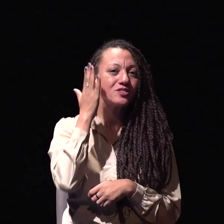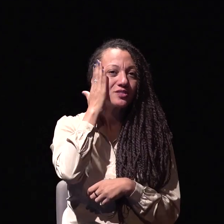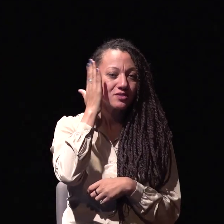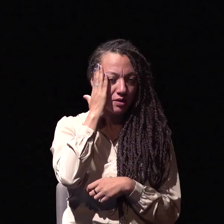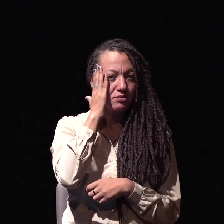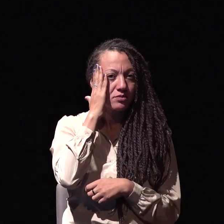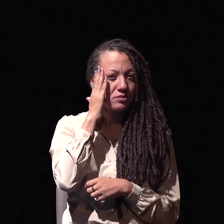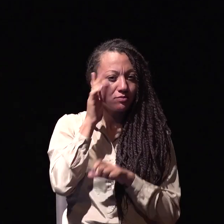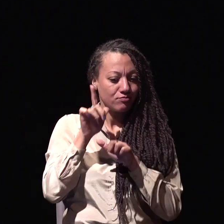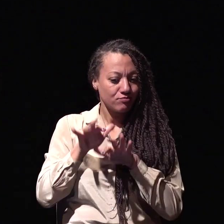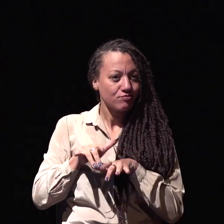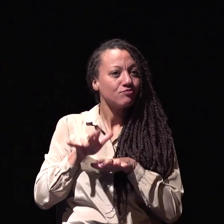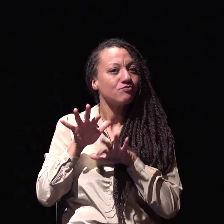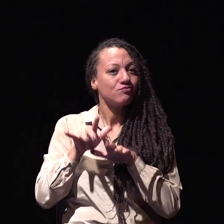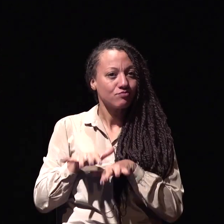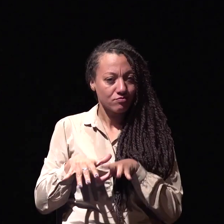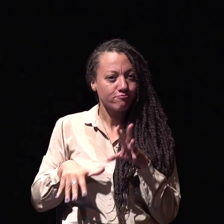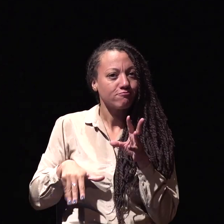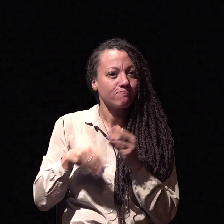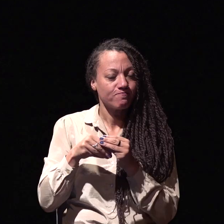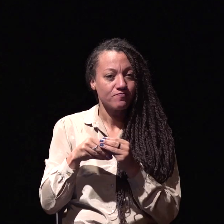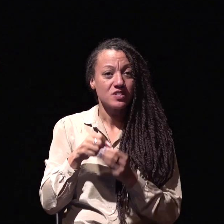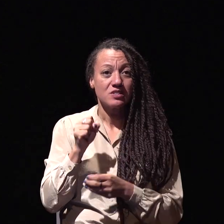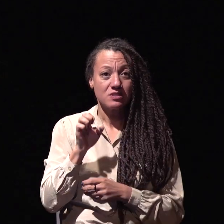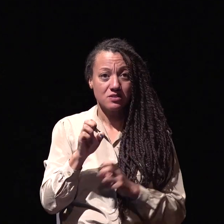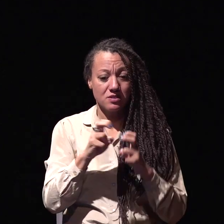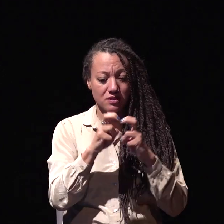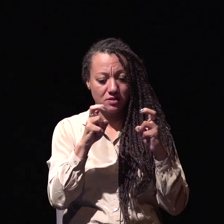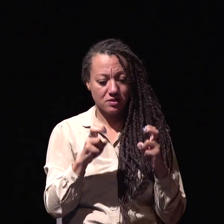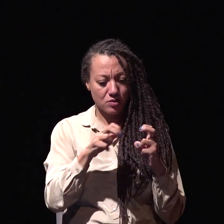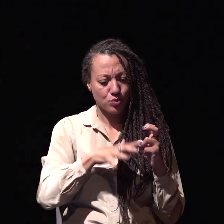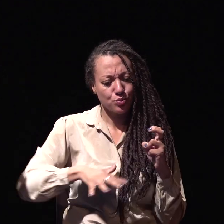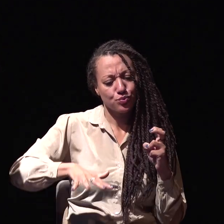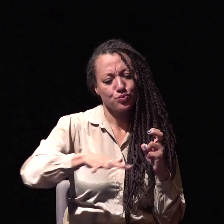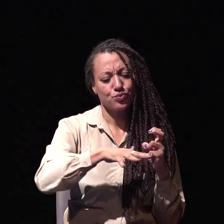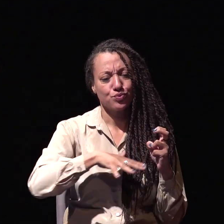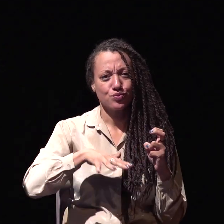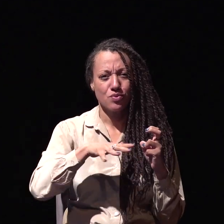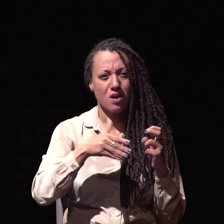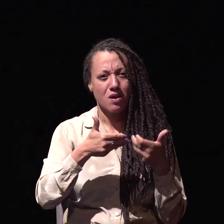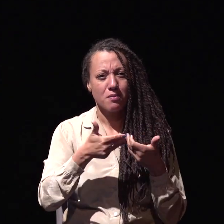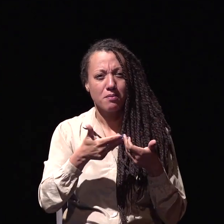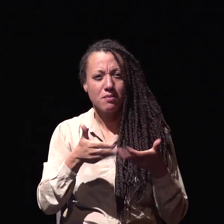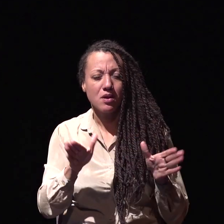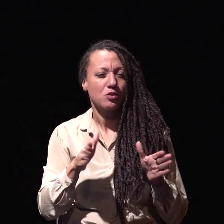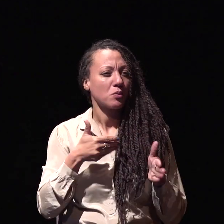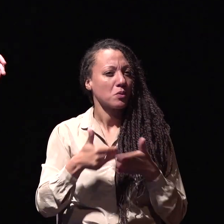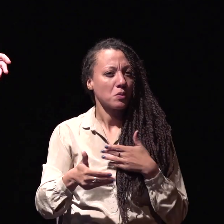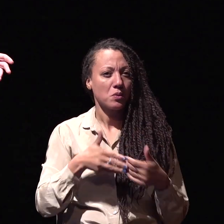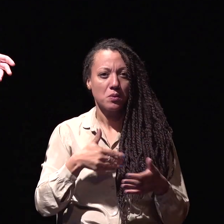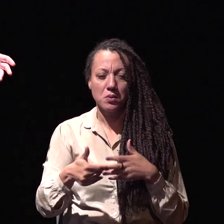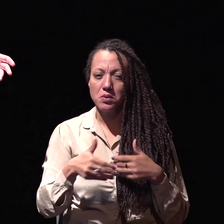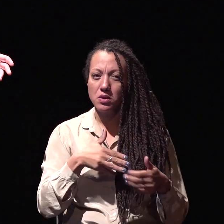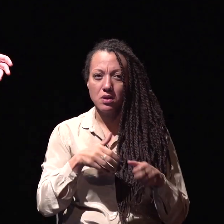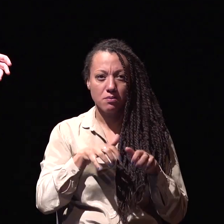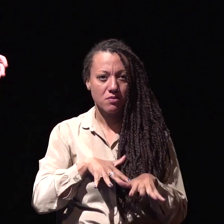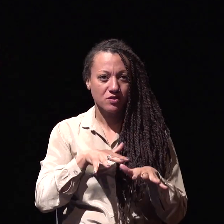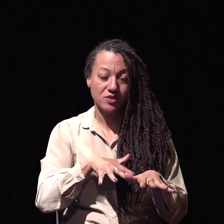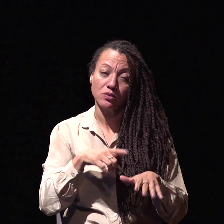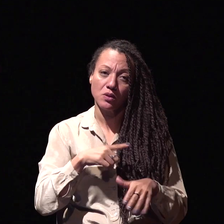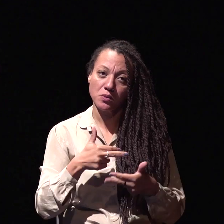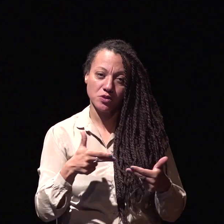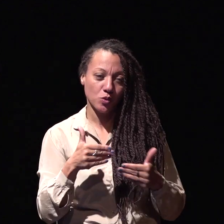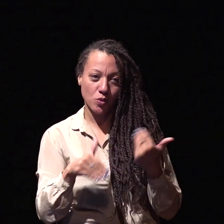nosso trabalho, que a permanência do vão como espaço público para todos os tipos de manifestações, até aquelas que a gente pode não